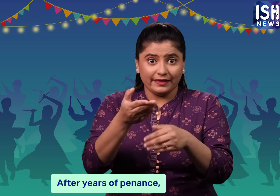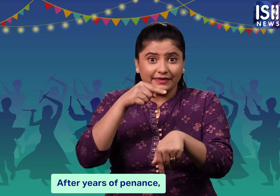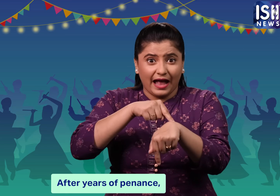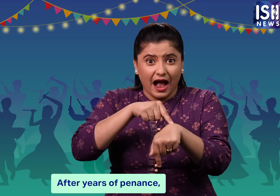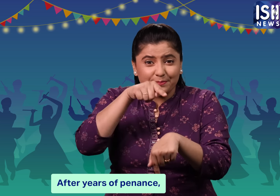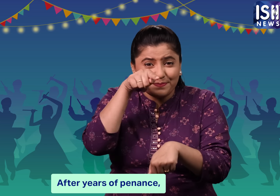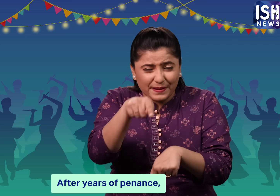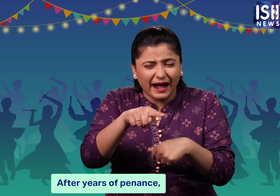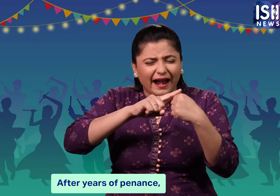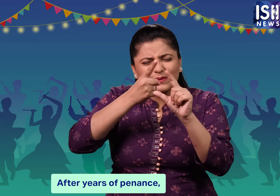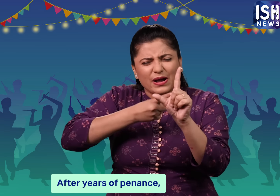वर्षों की तपस्या के बाद